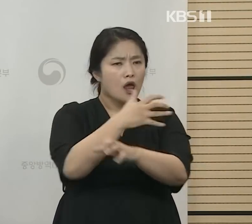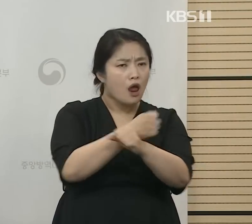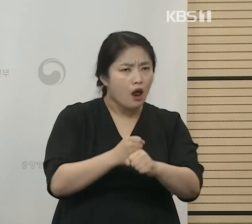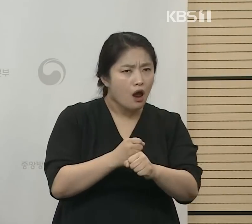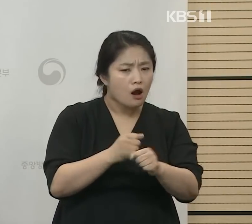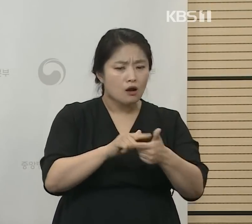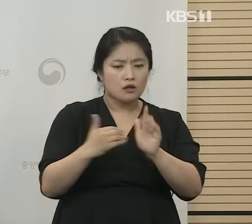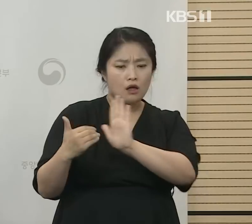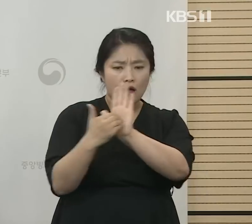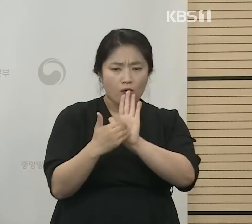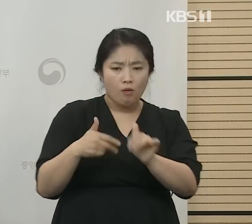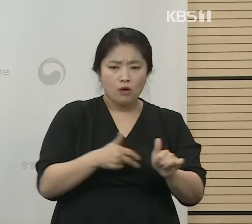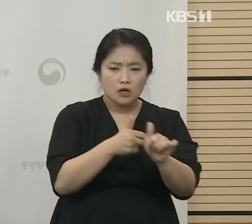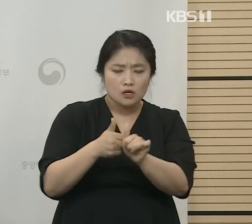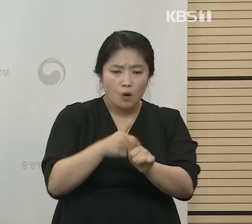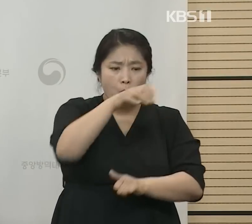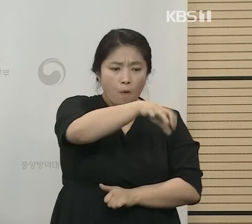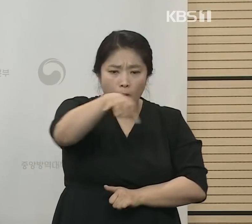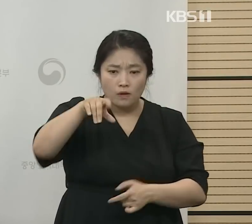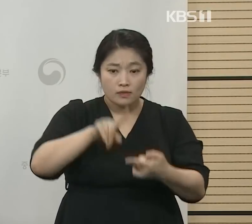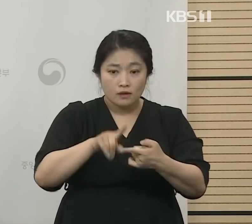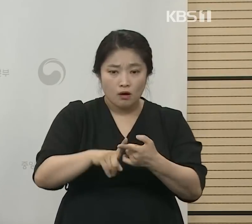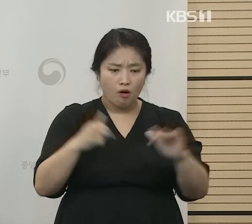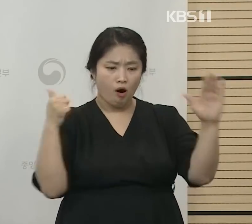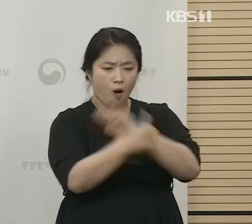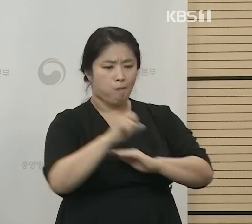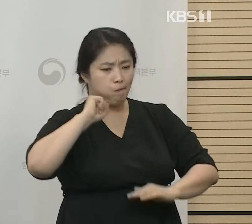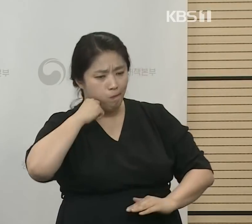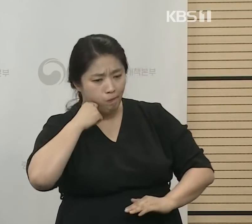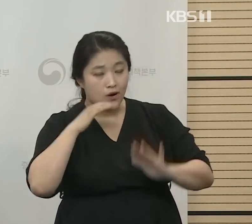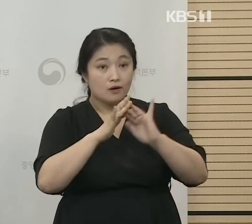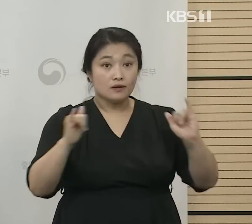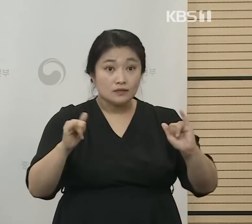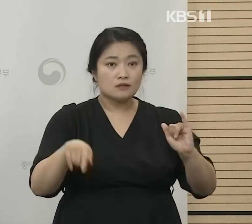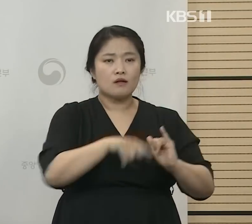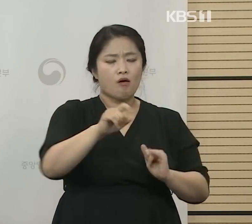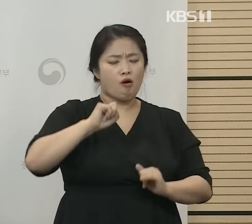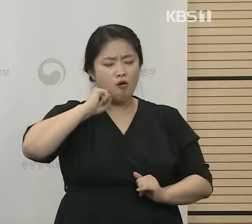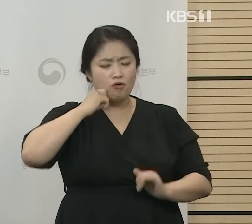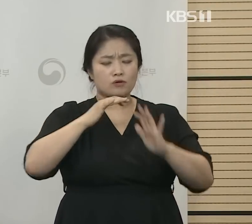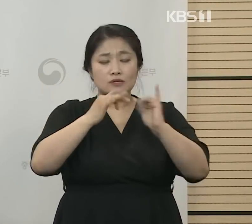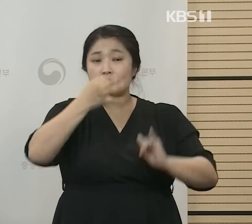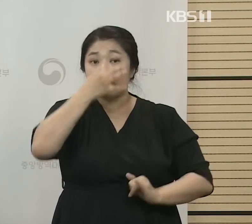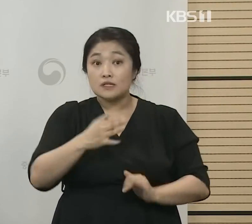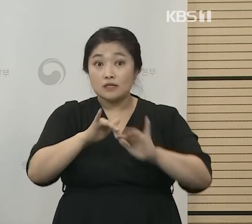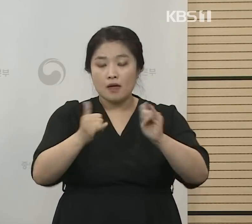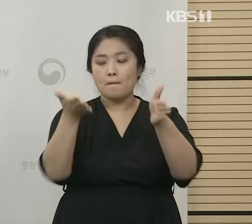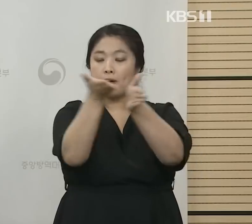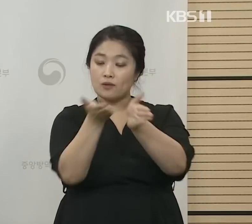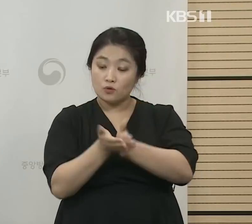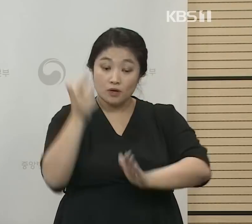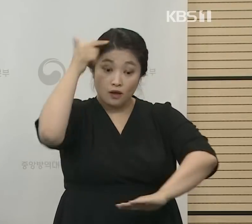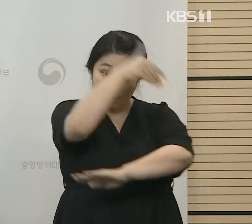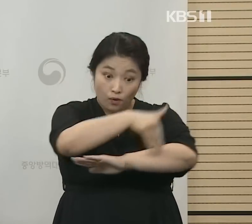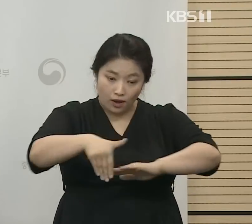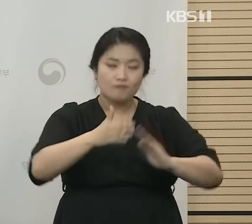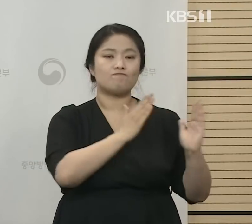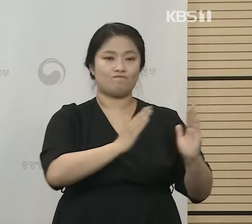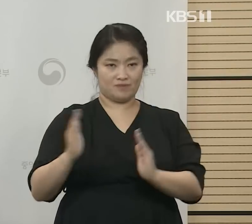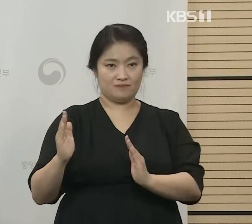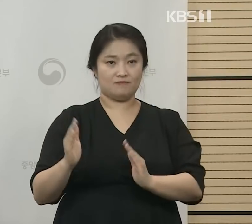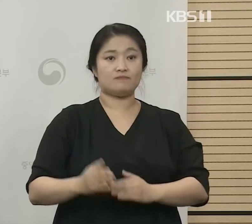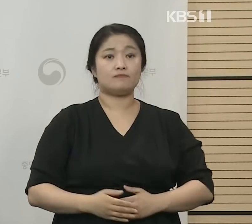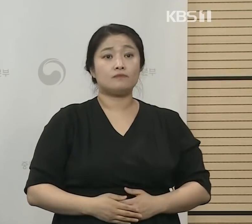예약과 예방접종 기관에 대한 내원이 어려운 접종 사각지대에 대한 맞춤형 계획을